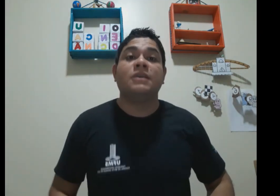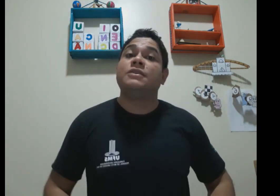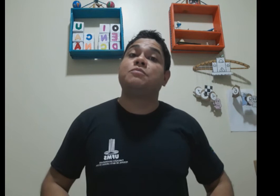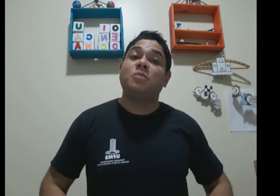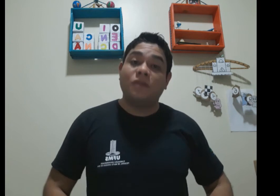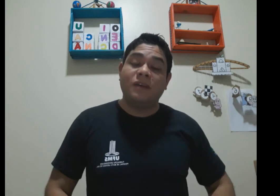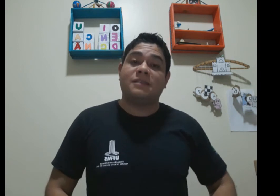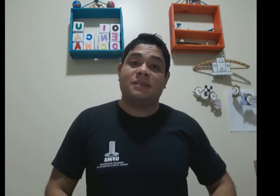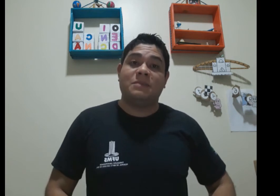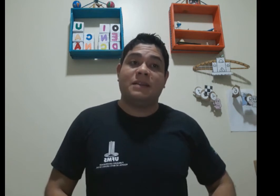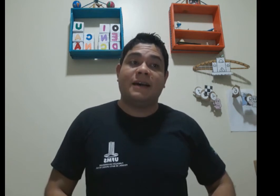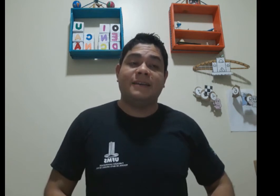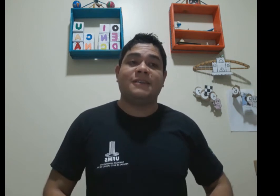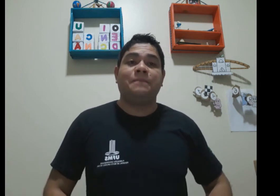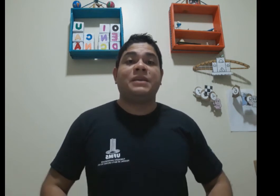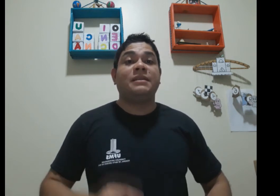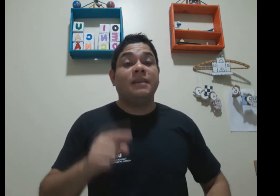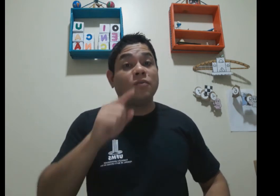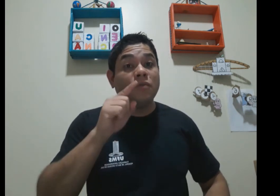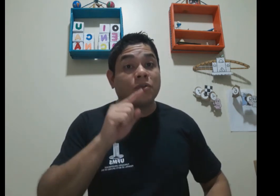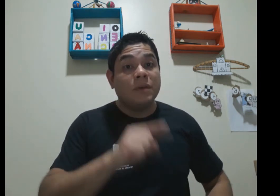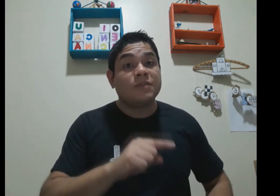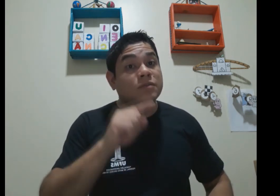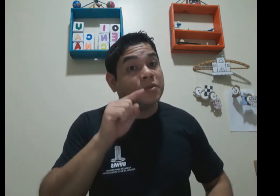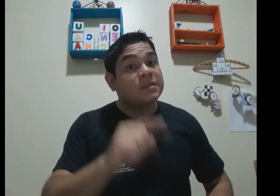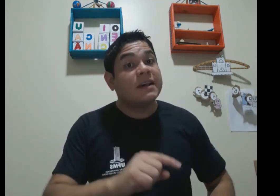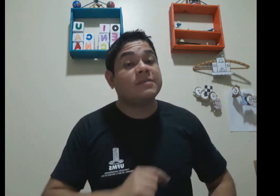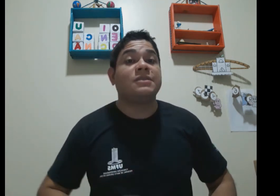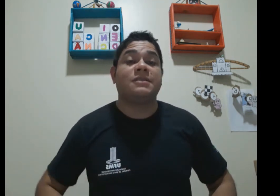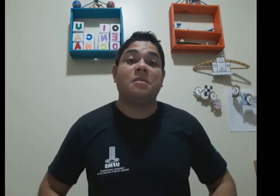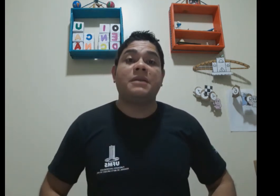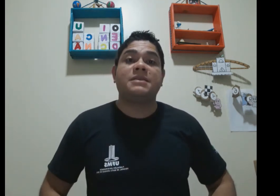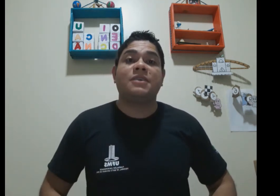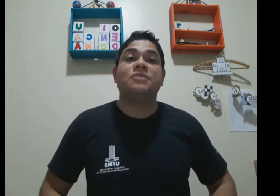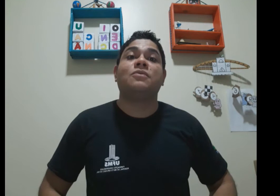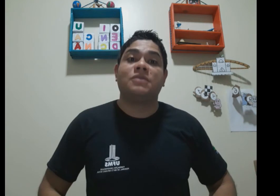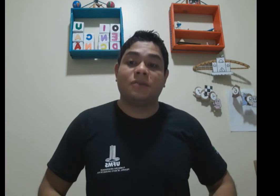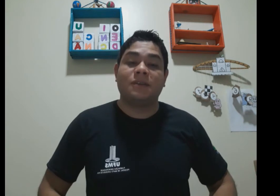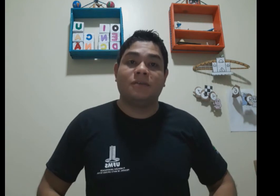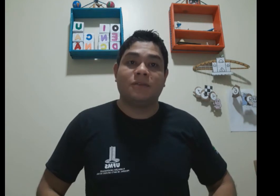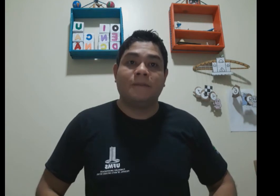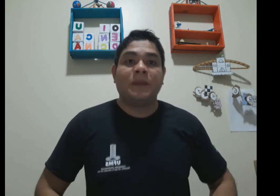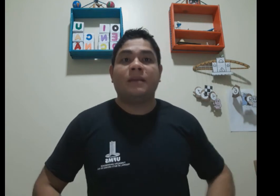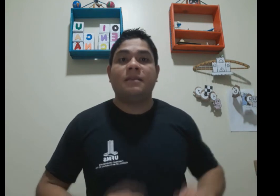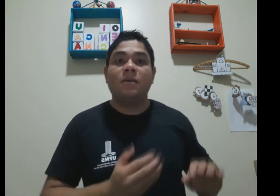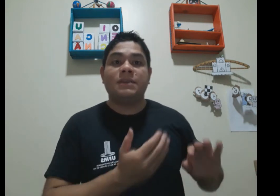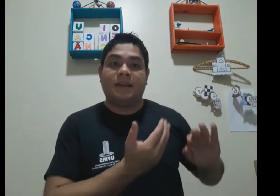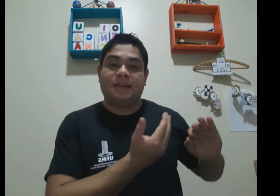de promover a acessibilidade e ter o compromisso no processo de ensino-aprendizagem com os seus alunos. E não esquecer